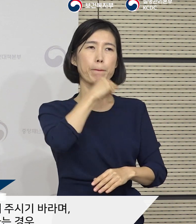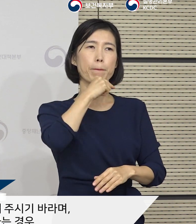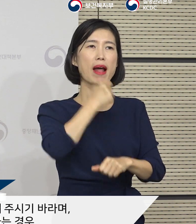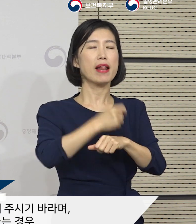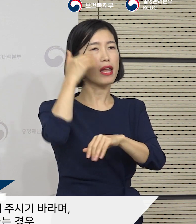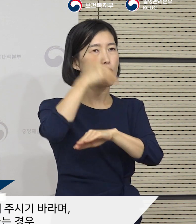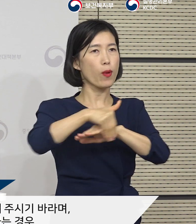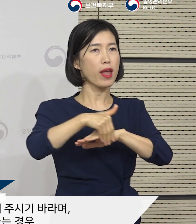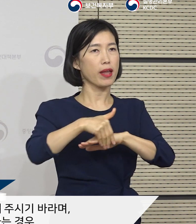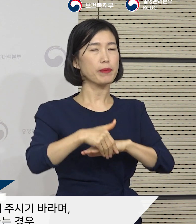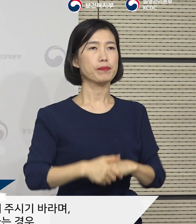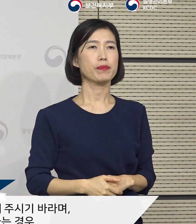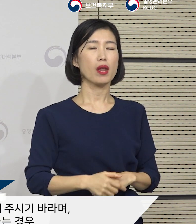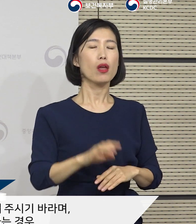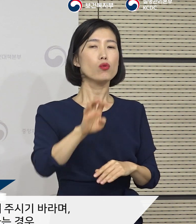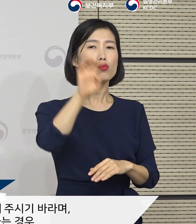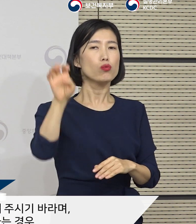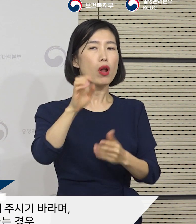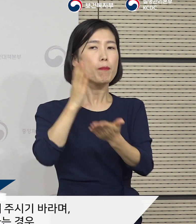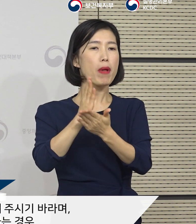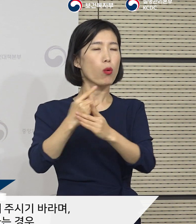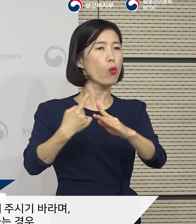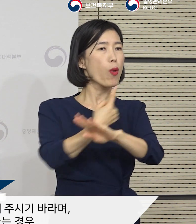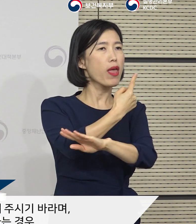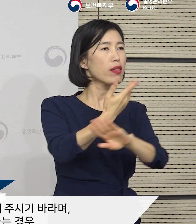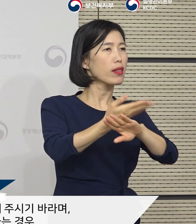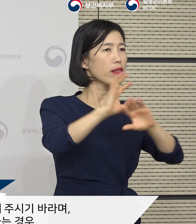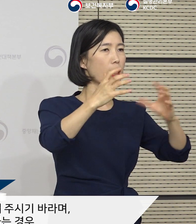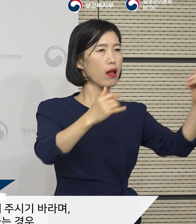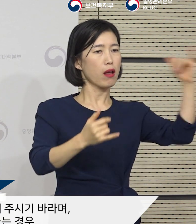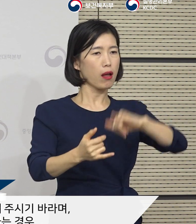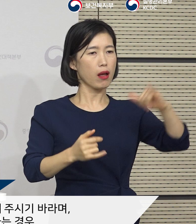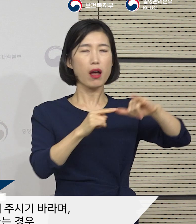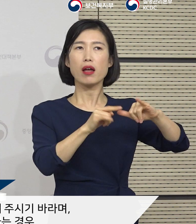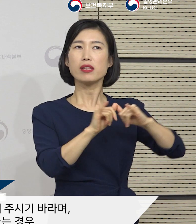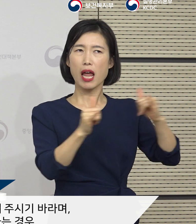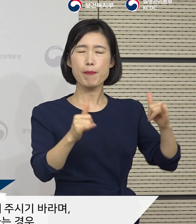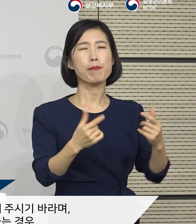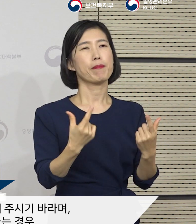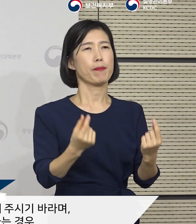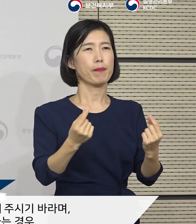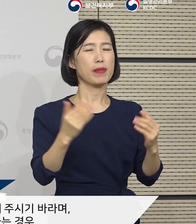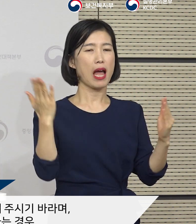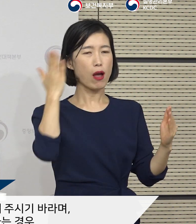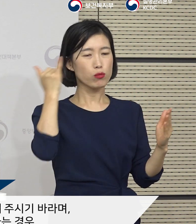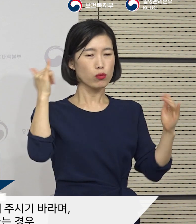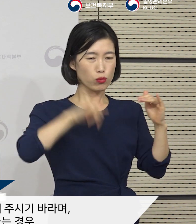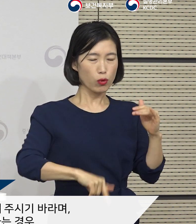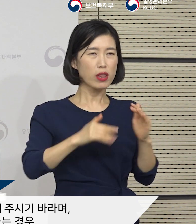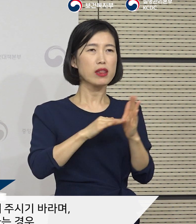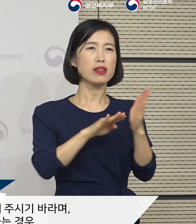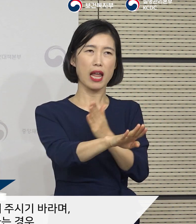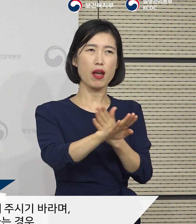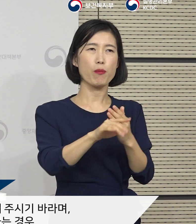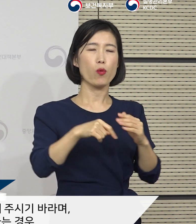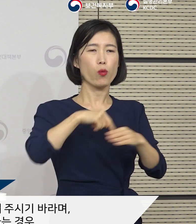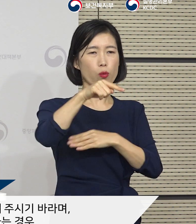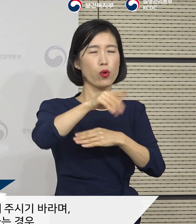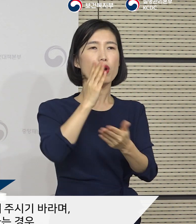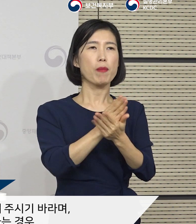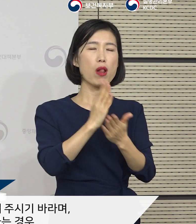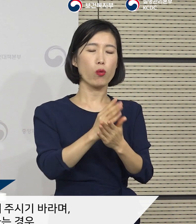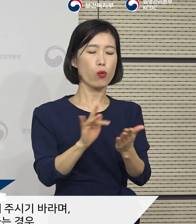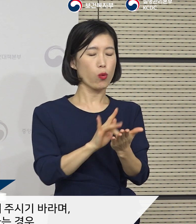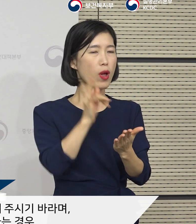마련하겠습니다. 유럽 이외의 외국에서 입국한 분들도 외출을 자제해 주시기 바라며 자가진단 앱을 통해